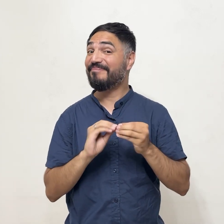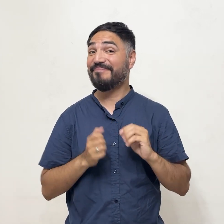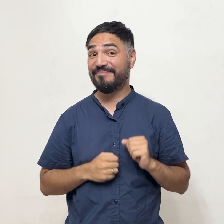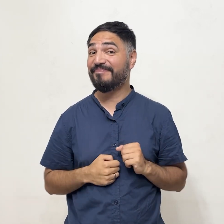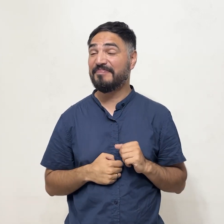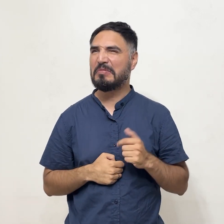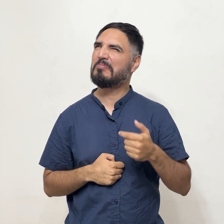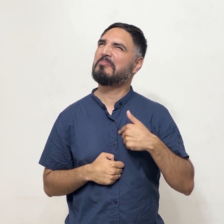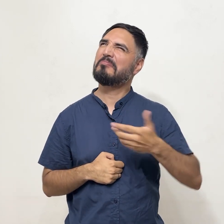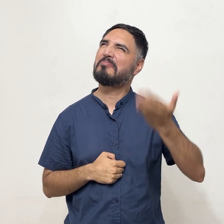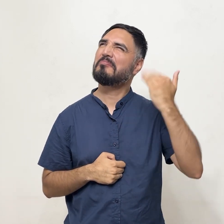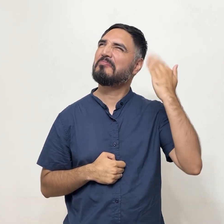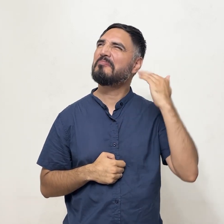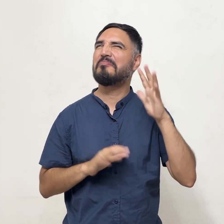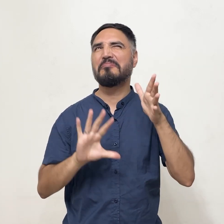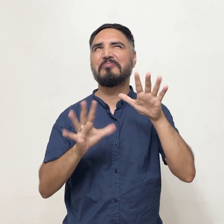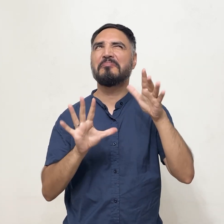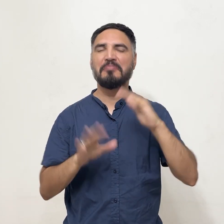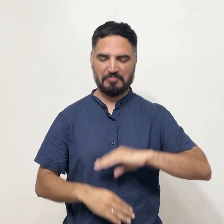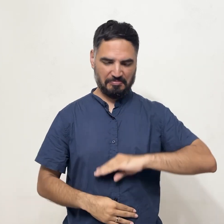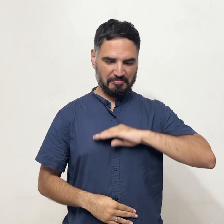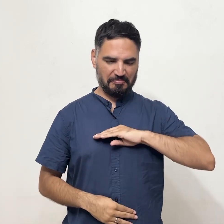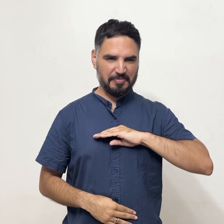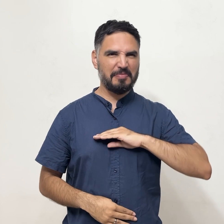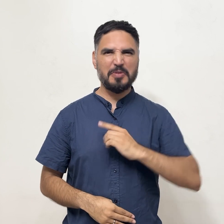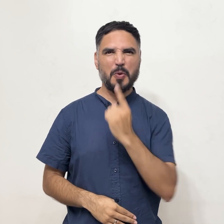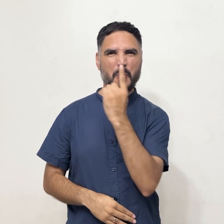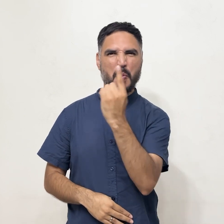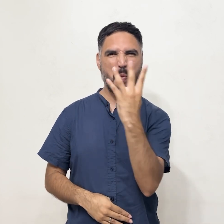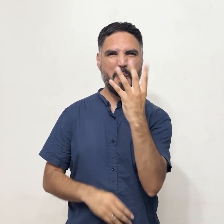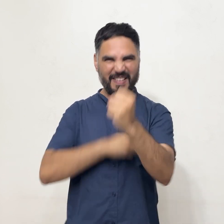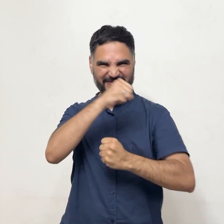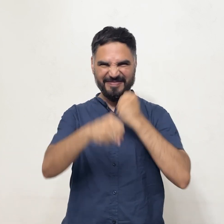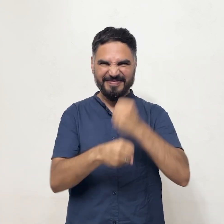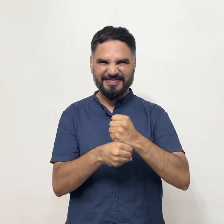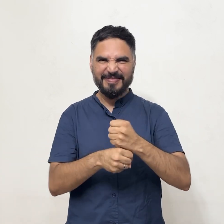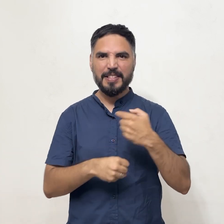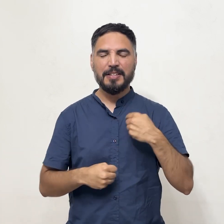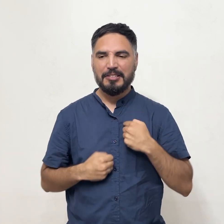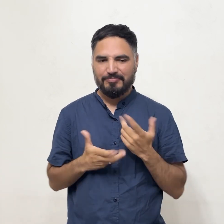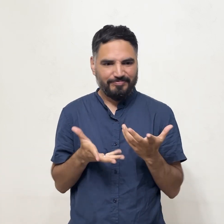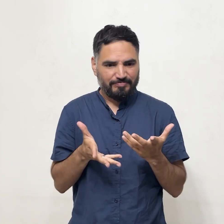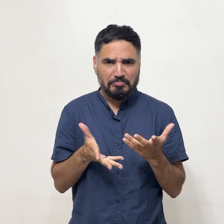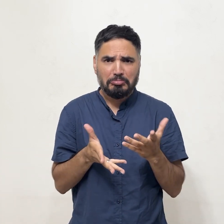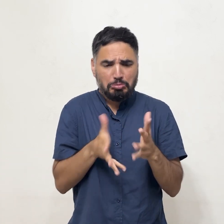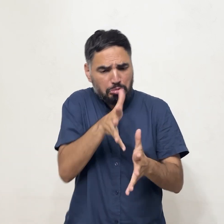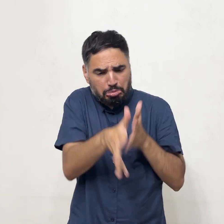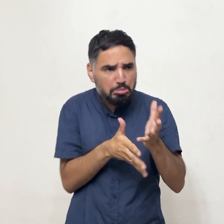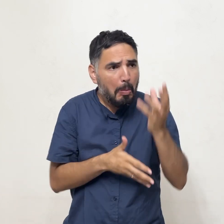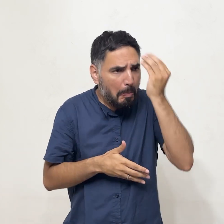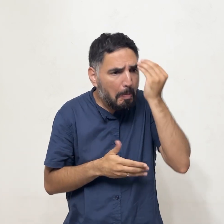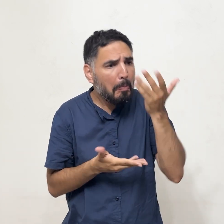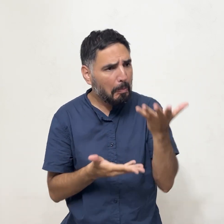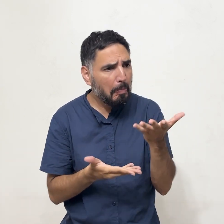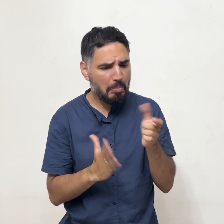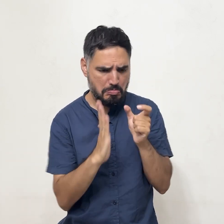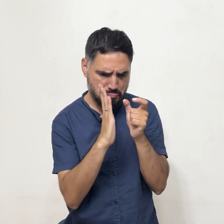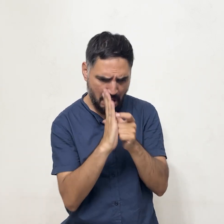mismo. Es un problema común. Me acuerdo más o menos cuando tenía unos 14 años y ya contaba con un vocabulario bastante